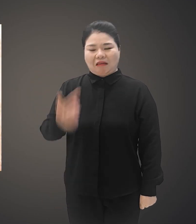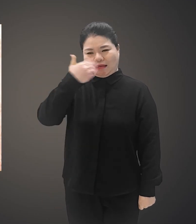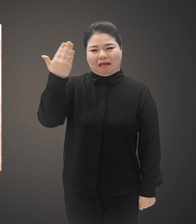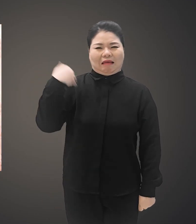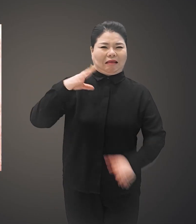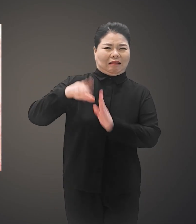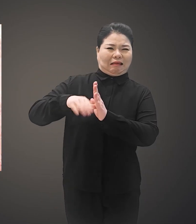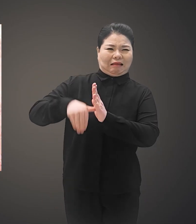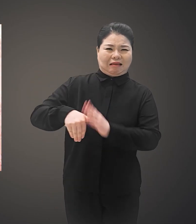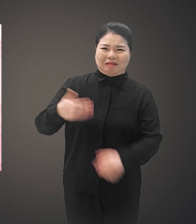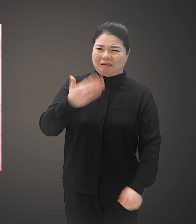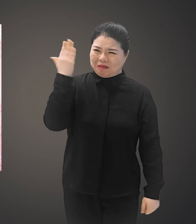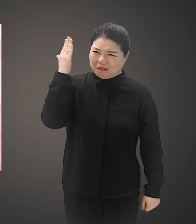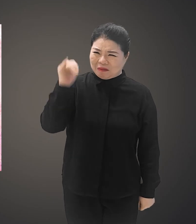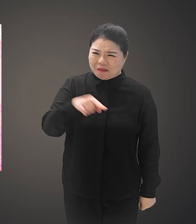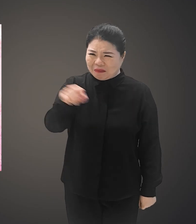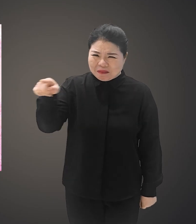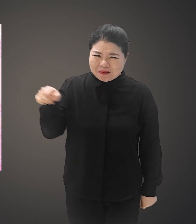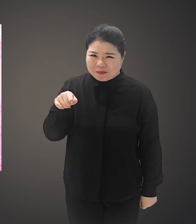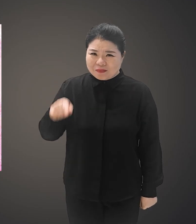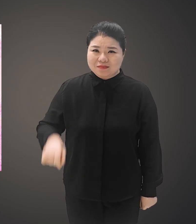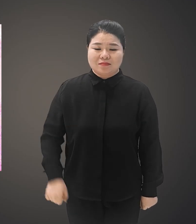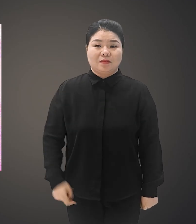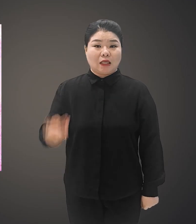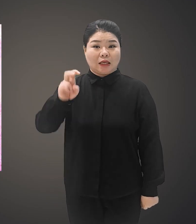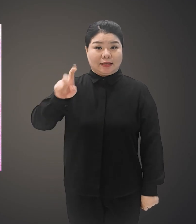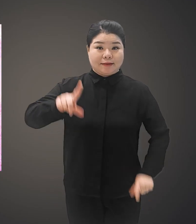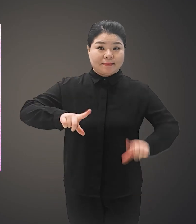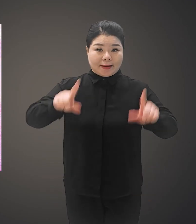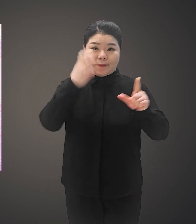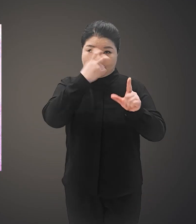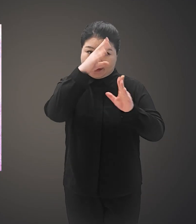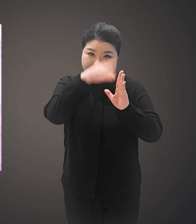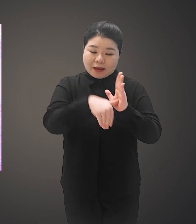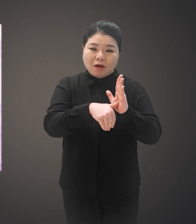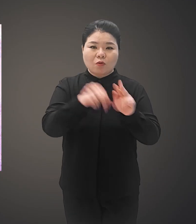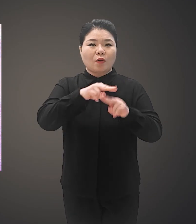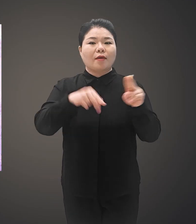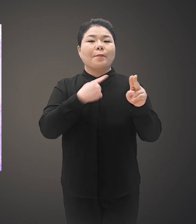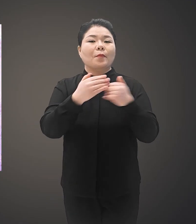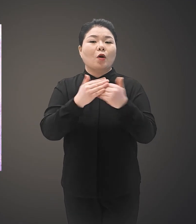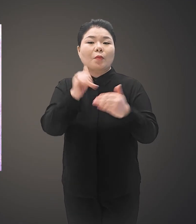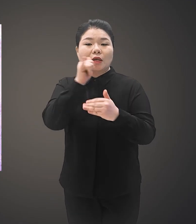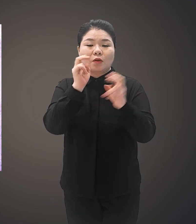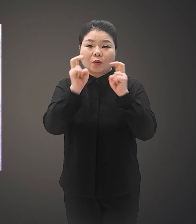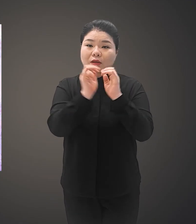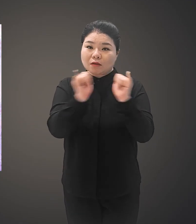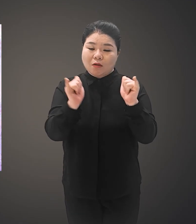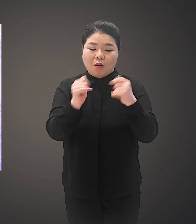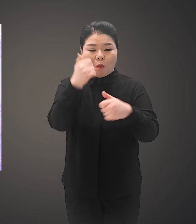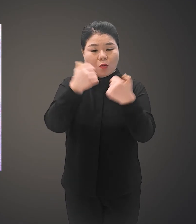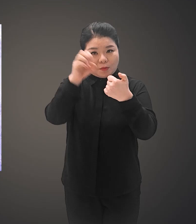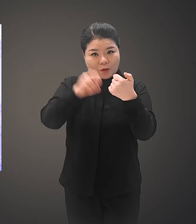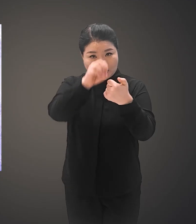라떼는 말이야. 요즘 것들은 2020년 조사에서는 퇴사 경험이 있는 직장인 중 절반이